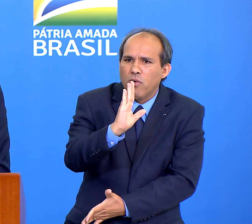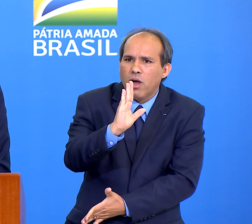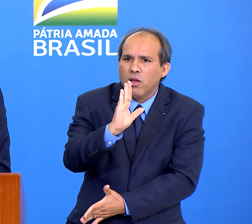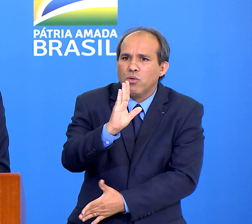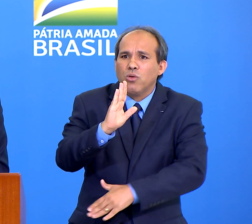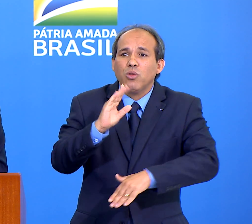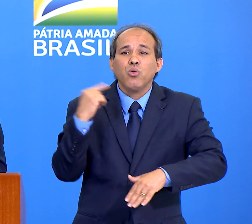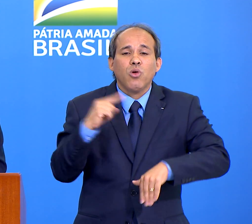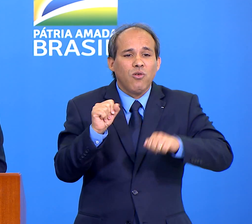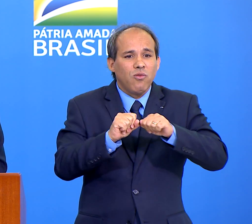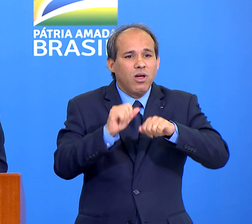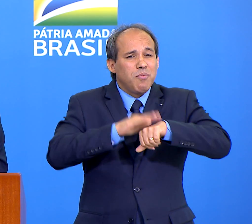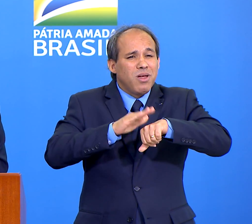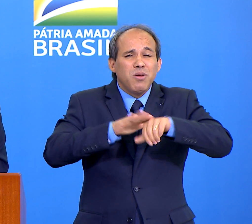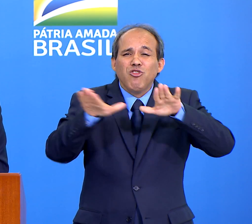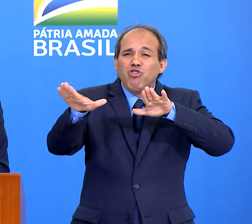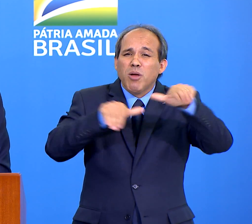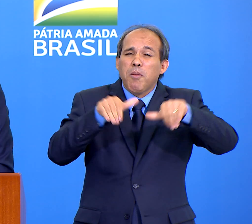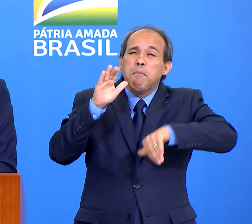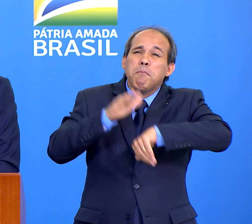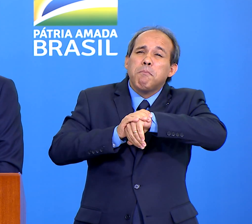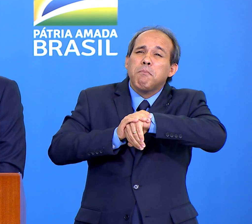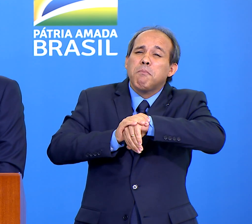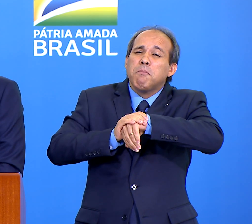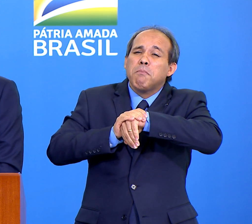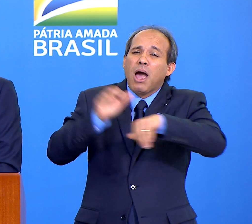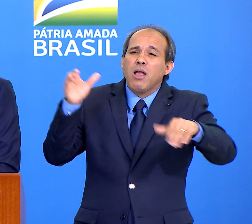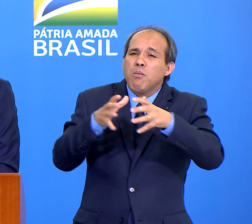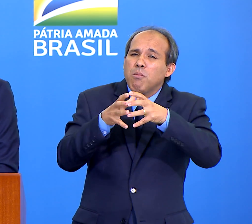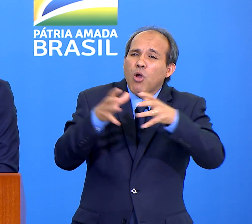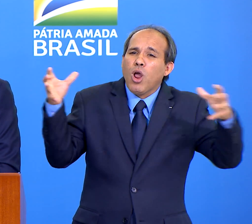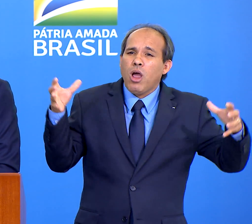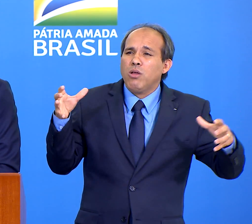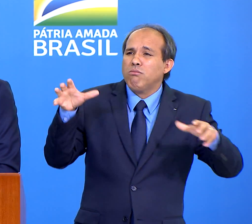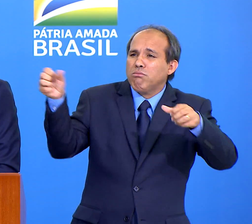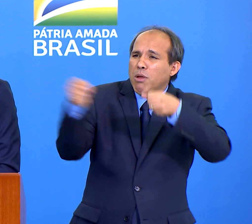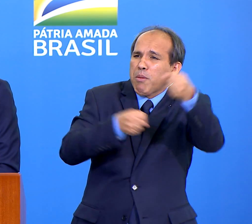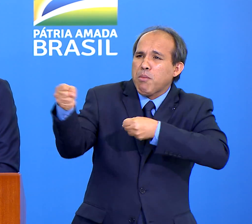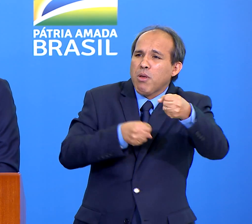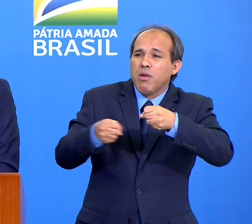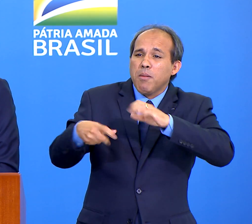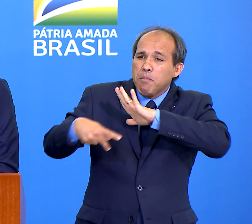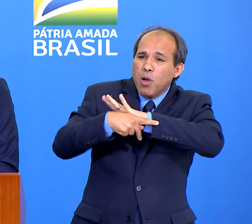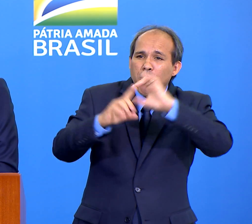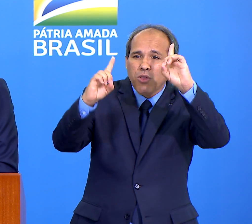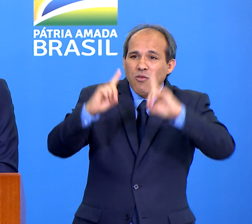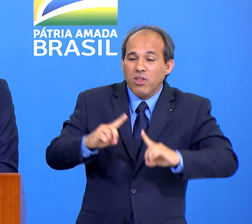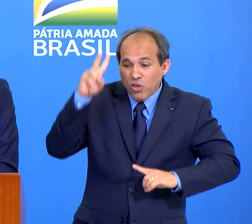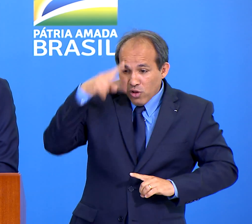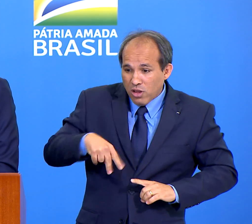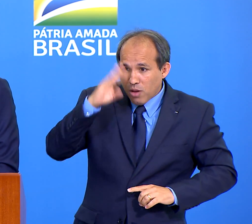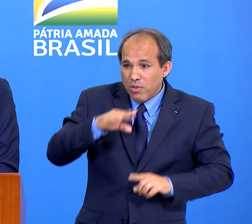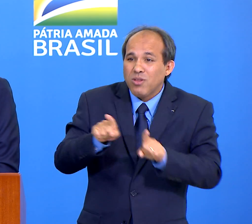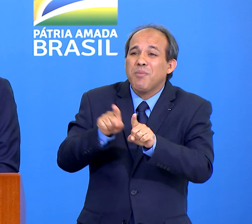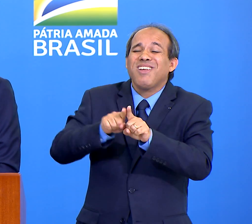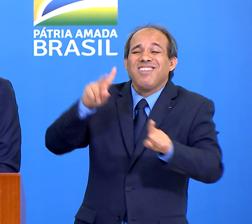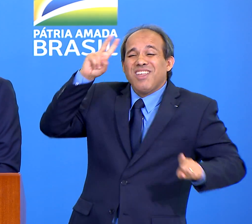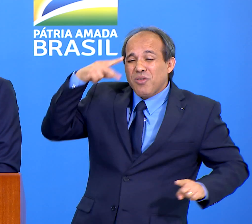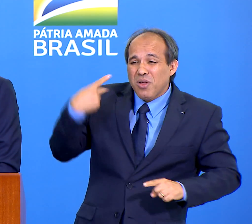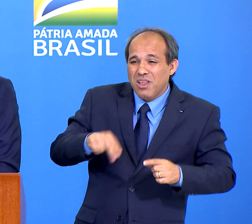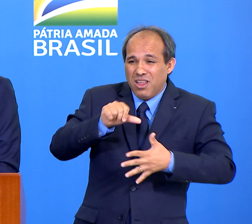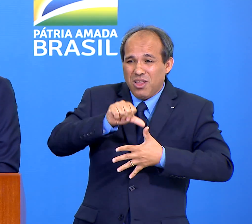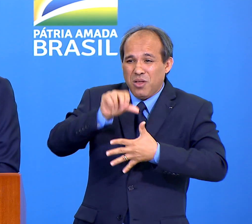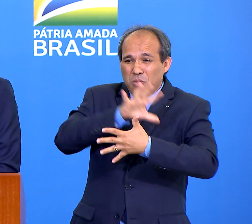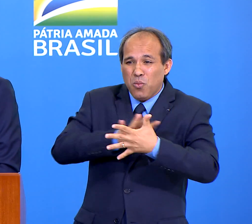o maior chamamento de pessoas com deficiência da história do Brasil da América do Sul da América